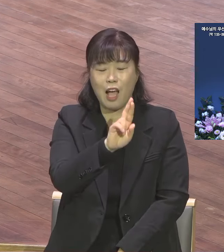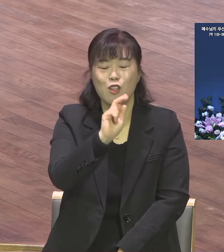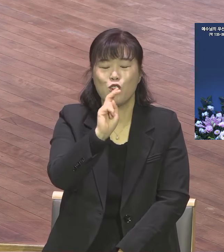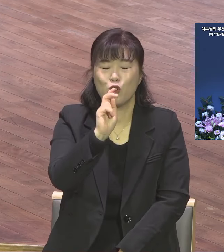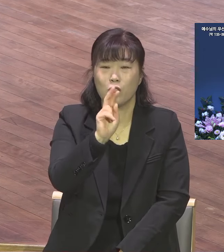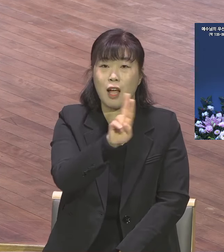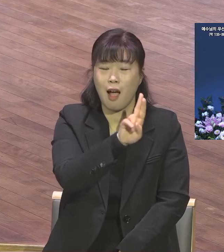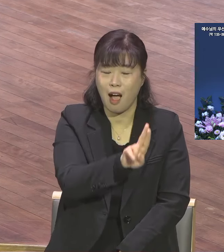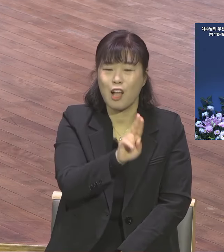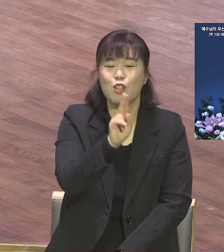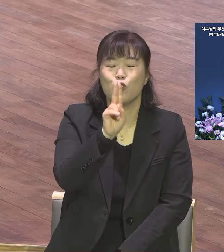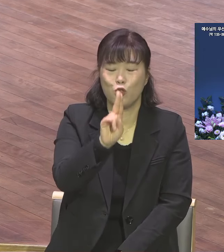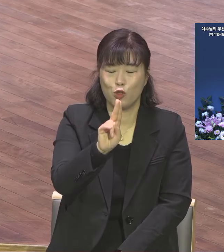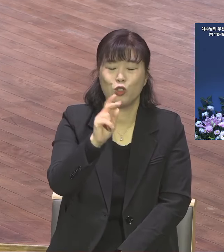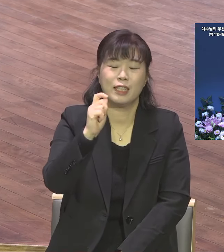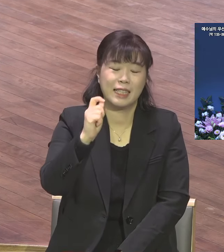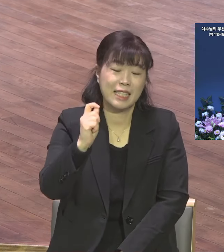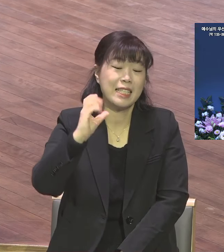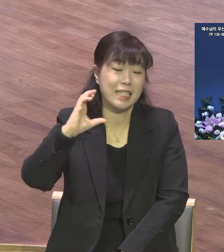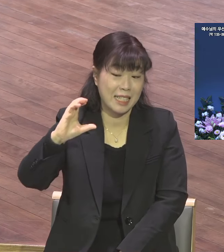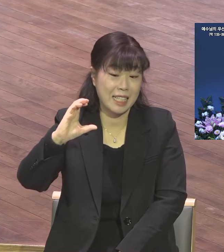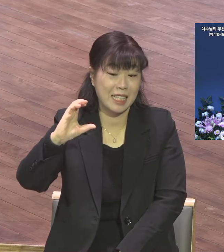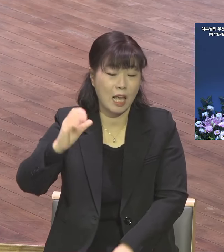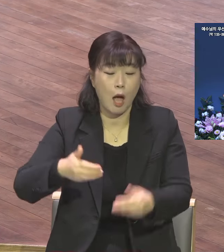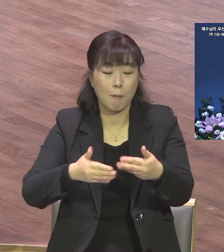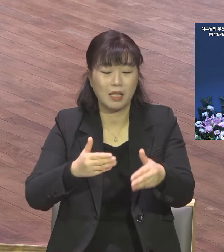RUTC 그 건물이 서졌는데,